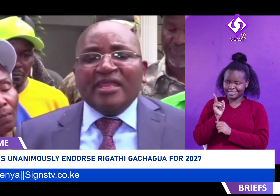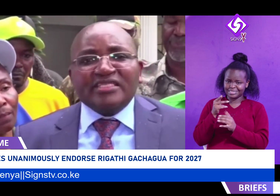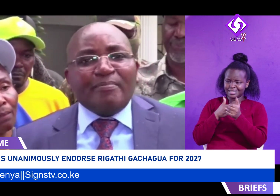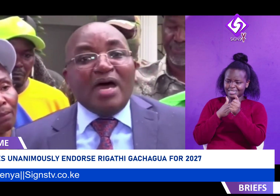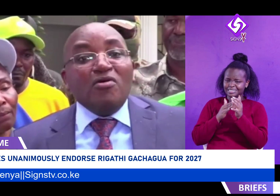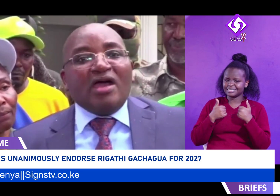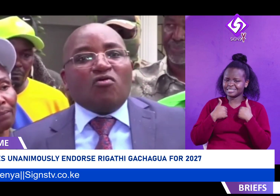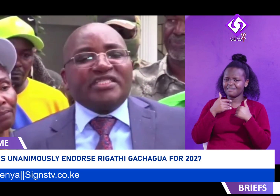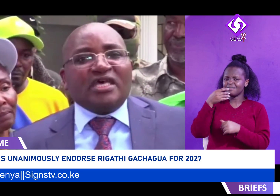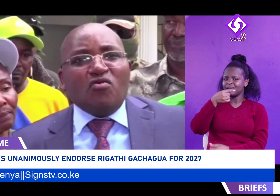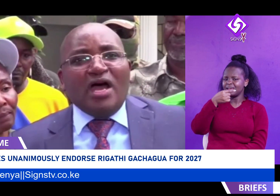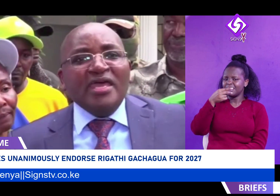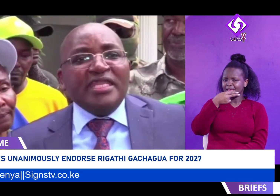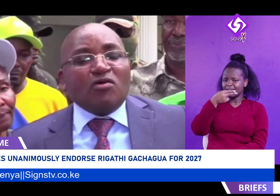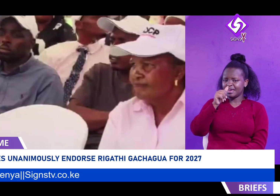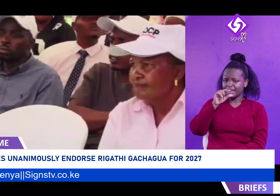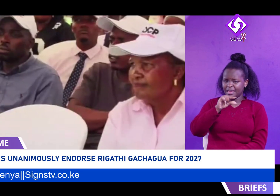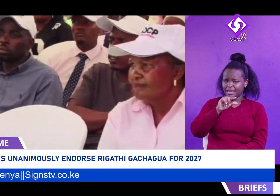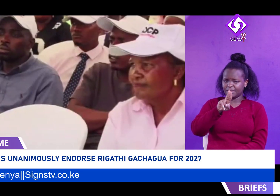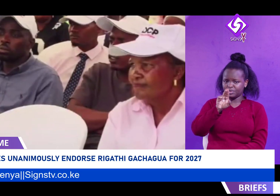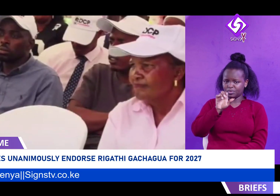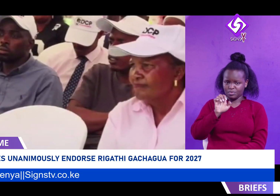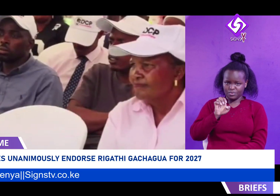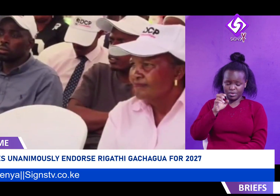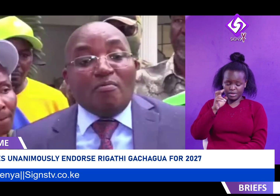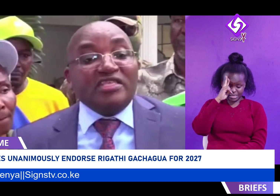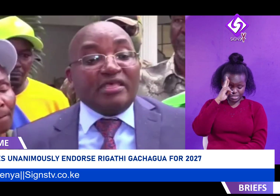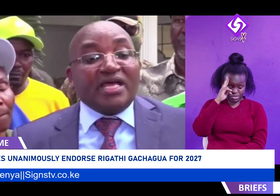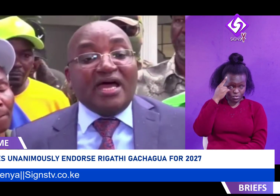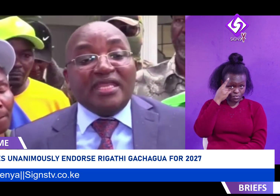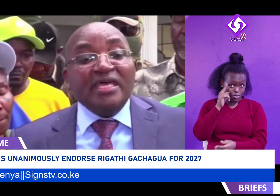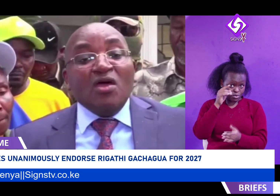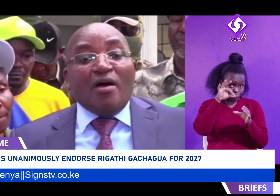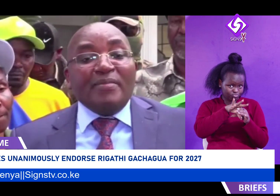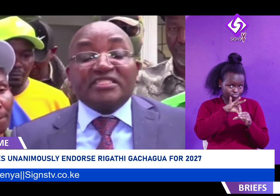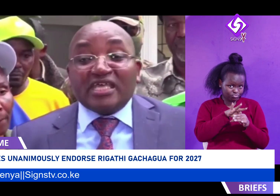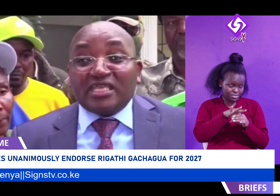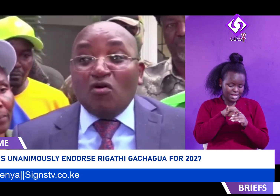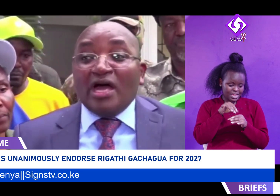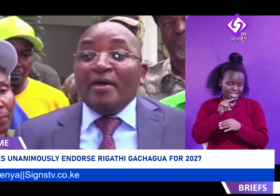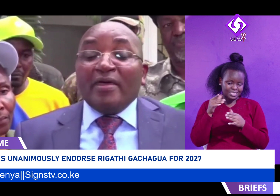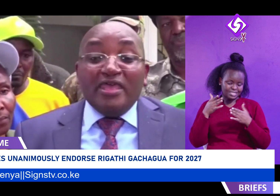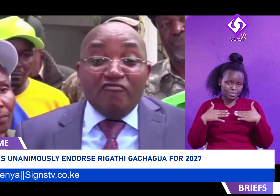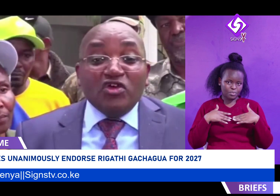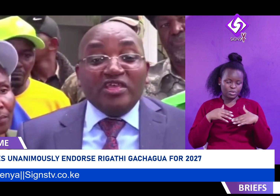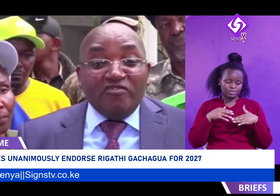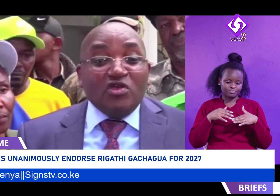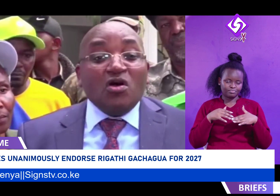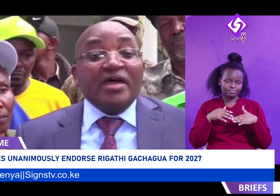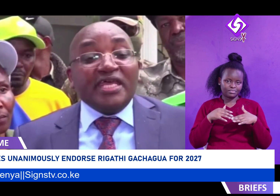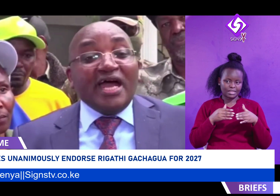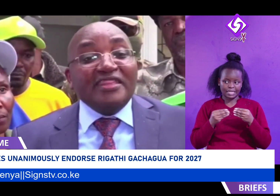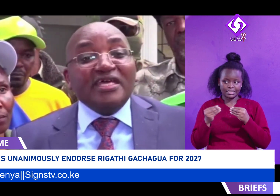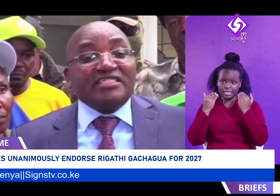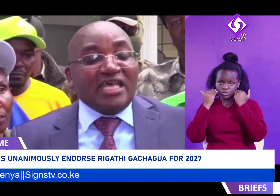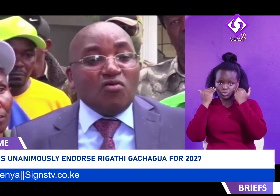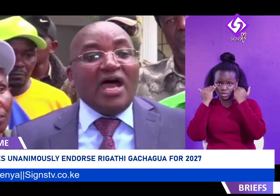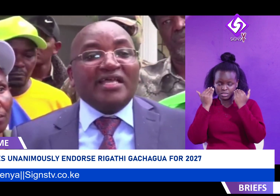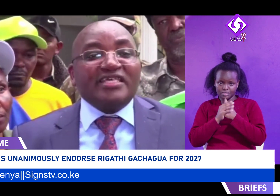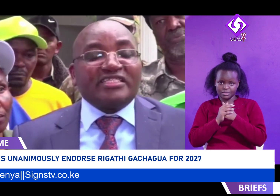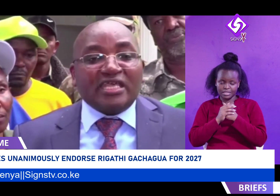Hague, na sababu ya kuwachagua ni kwamba hifika kikomo isemekane wamestakiwa. Hivyo